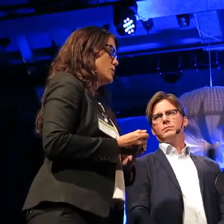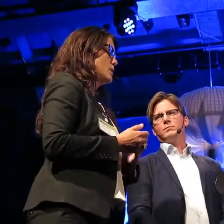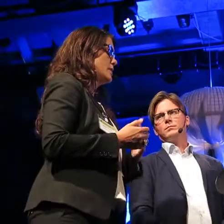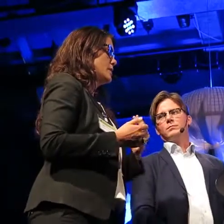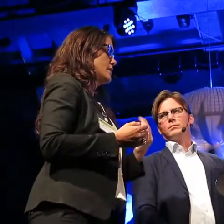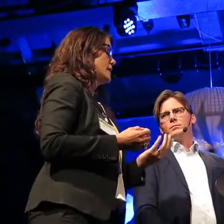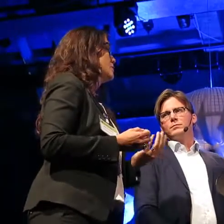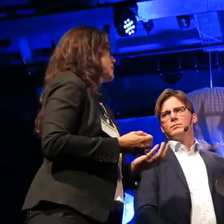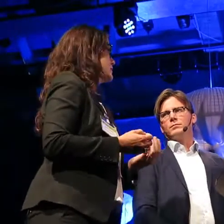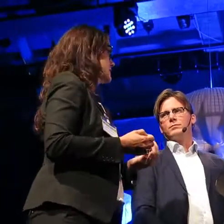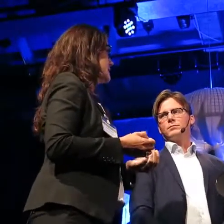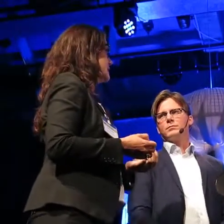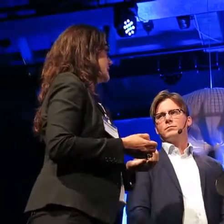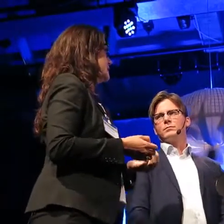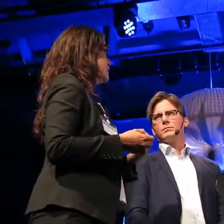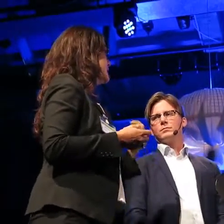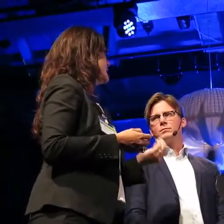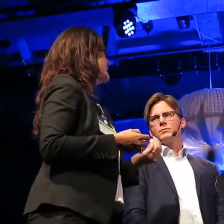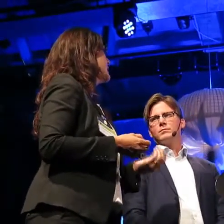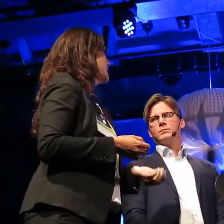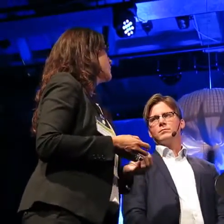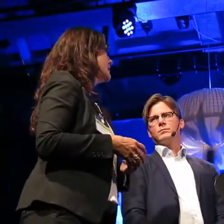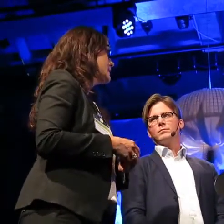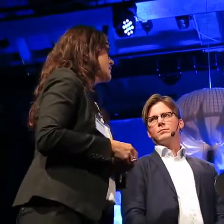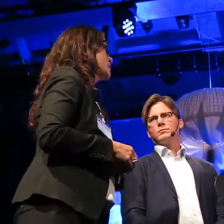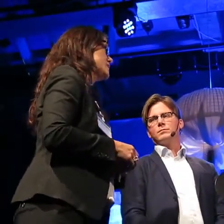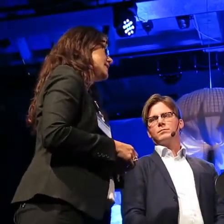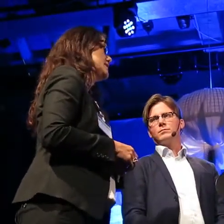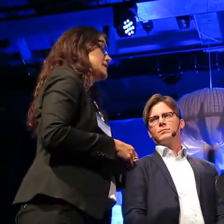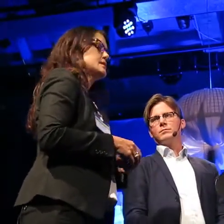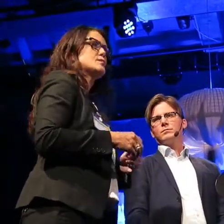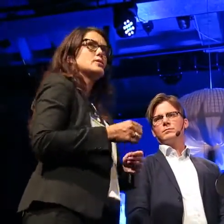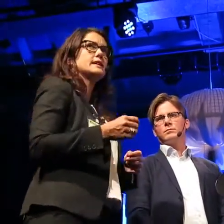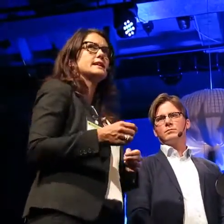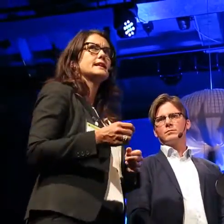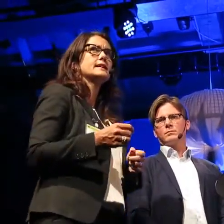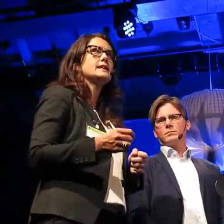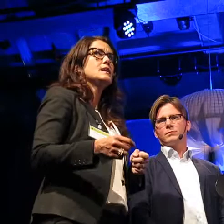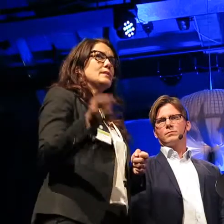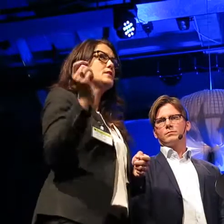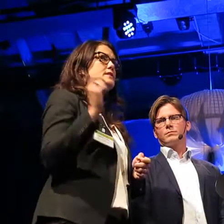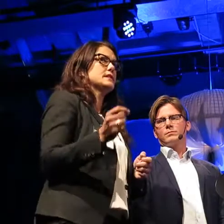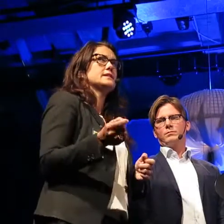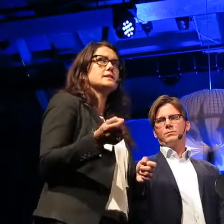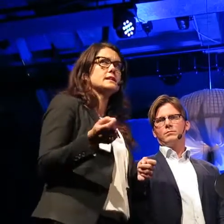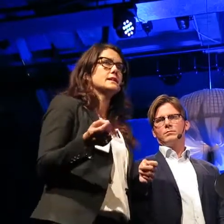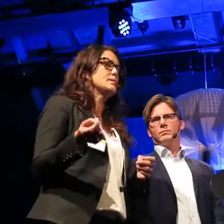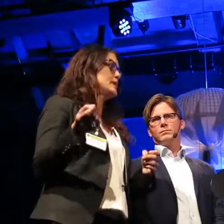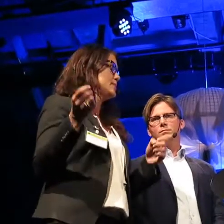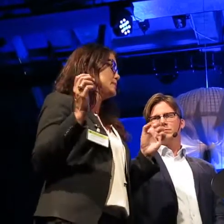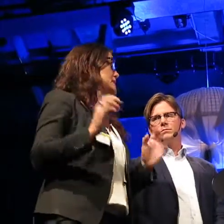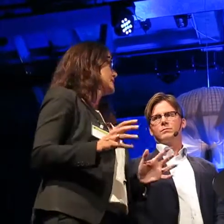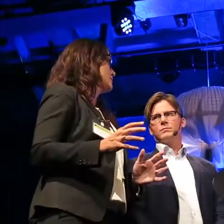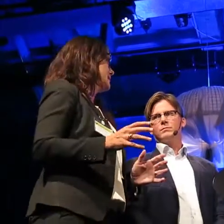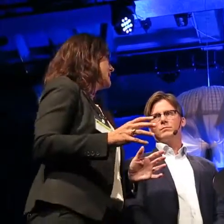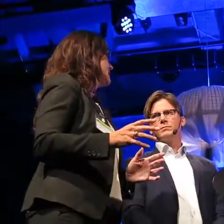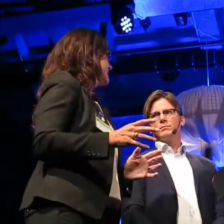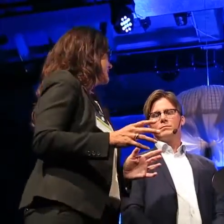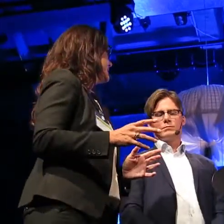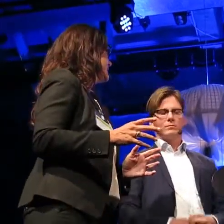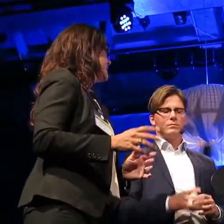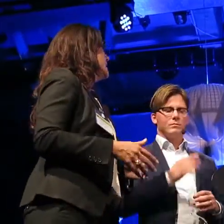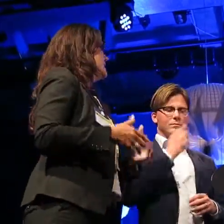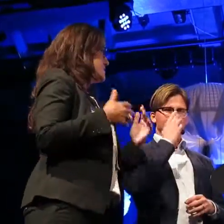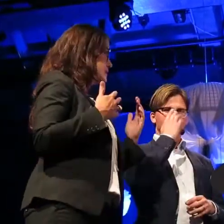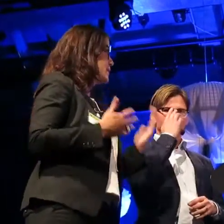tiden och ja, vi kan ju bara konstatera att den förra regeringen gjorde inte så mycket på skatteväxlingsområdet heller. Miljöskatternas andel av BNP minskade under hela